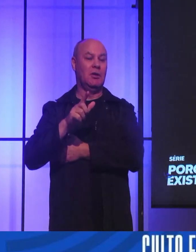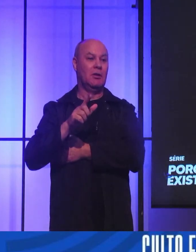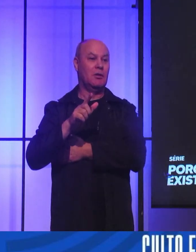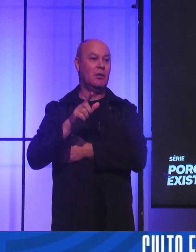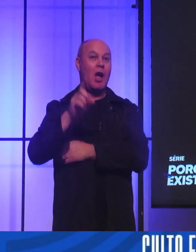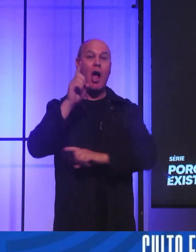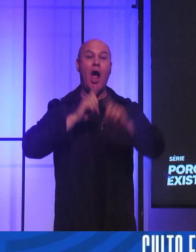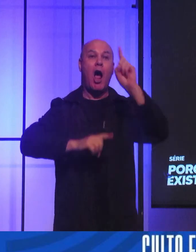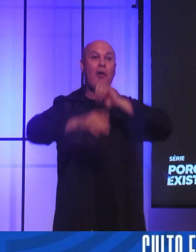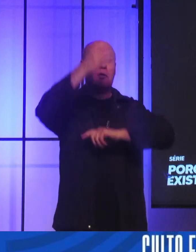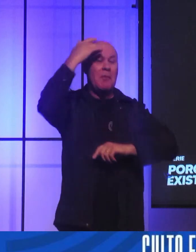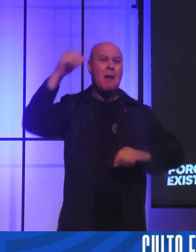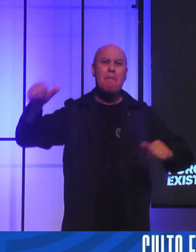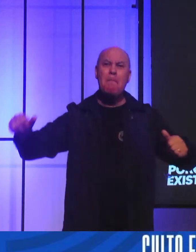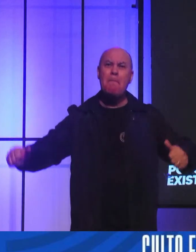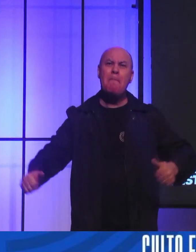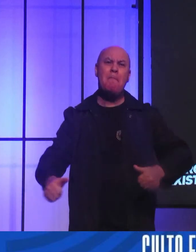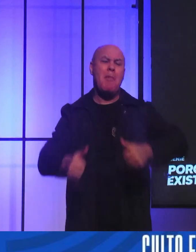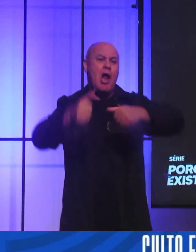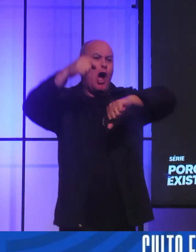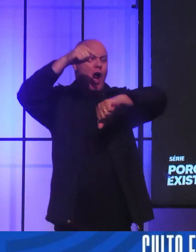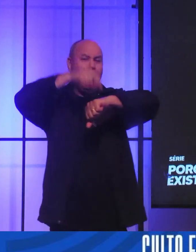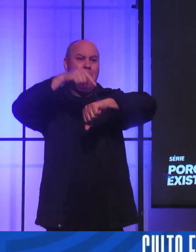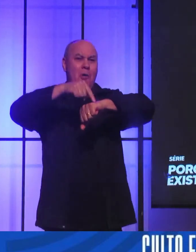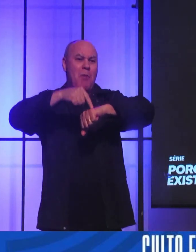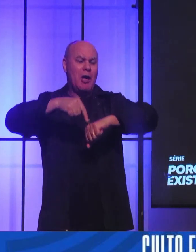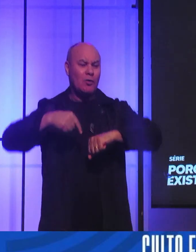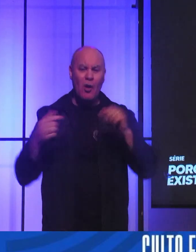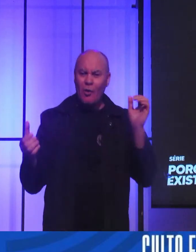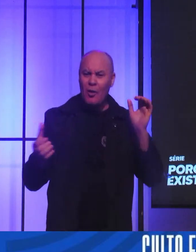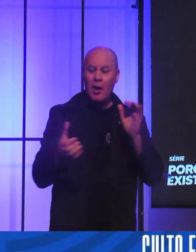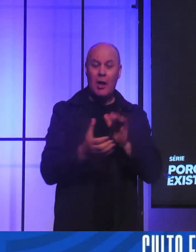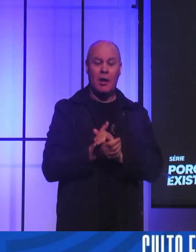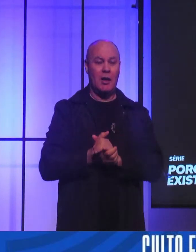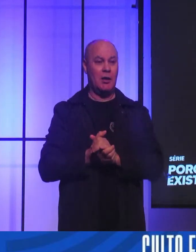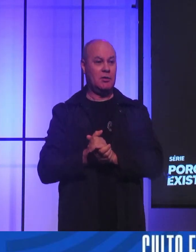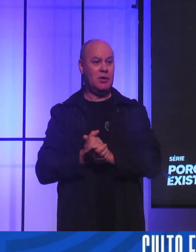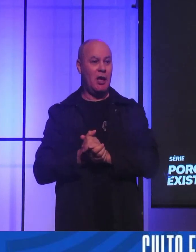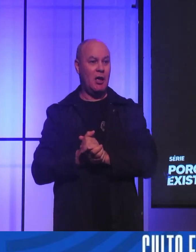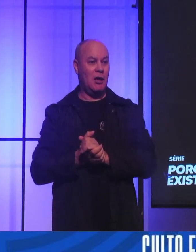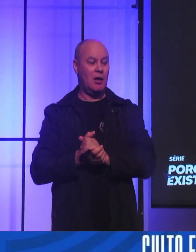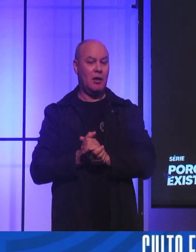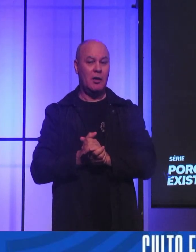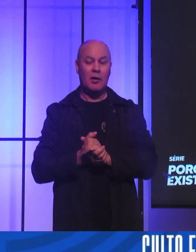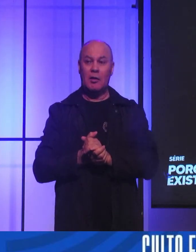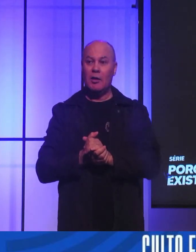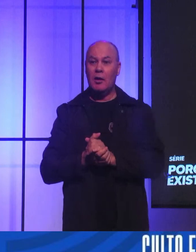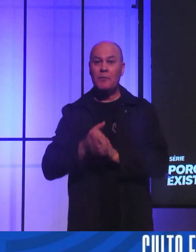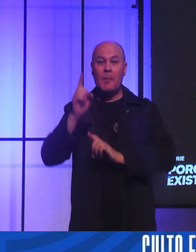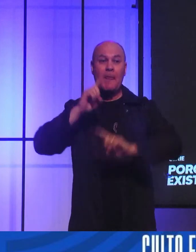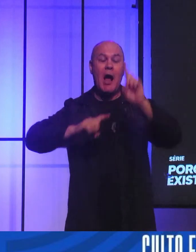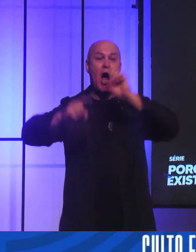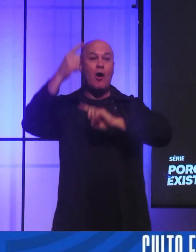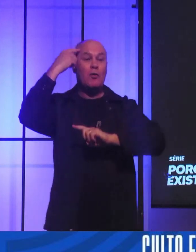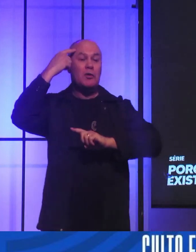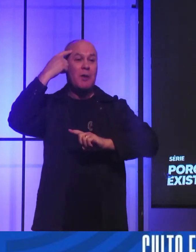o dia que você encontrou o amor da sua vida e ela disse e ele disse sim para vocês. E vocês construíram um